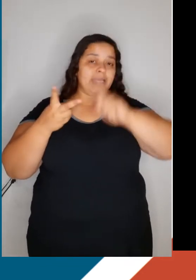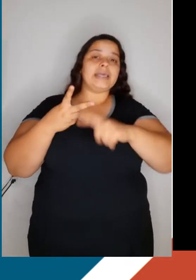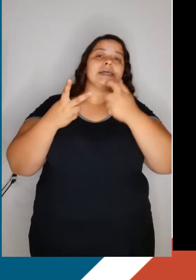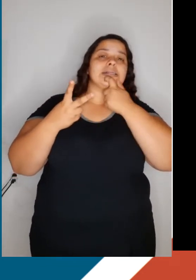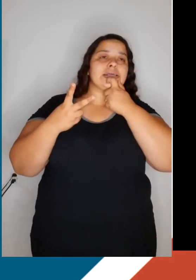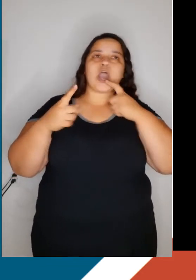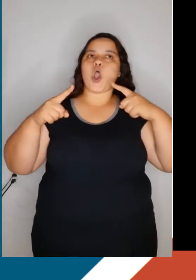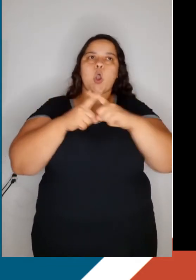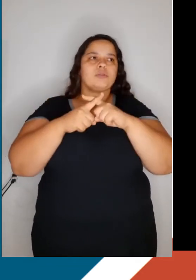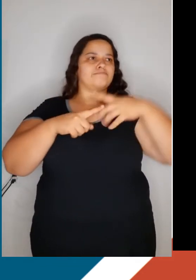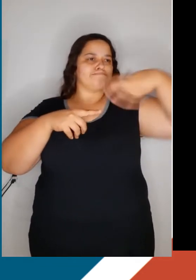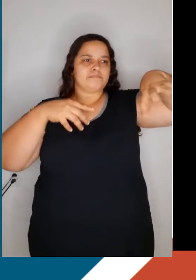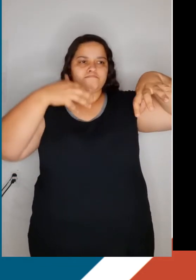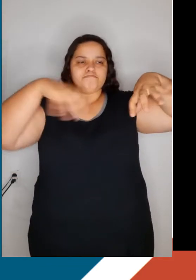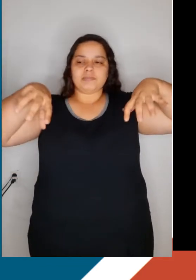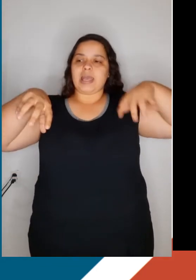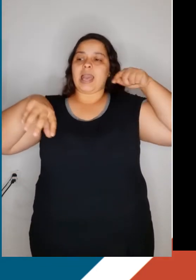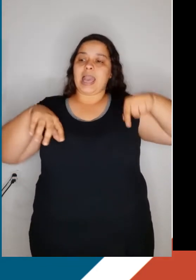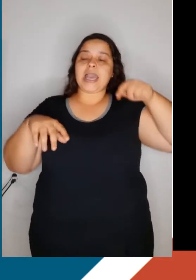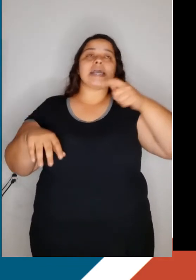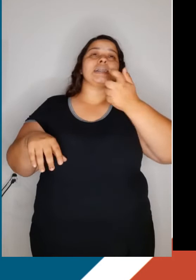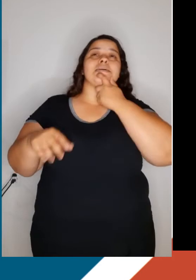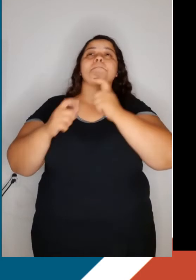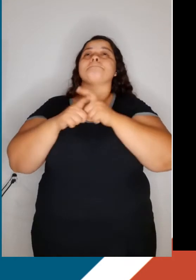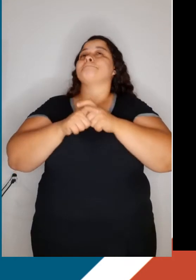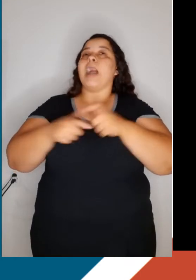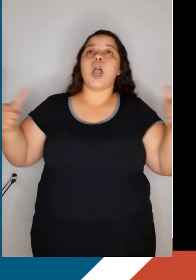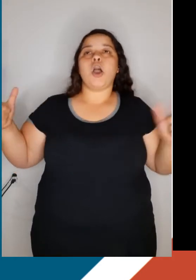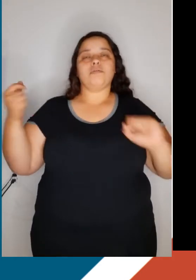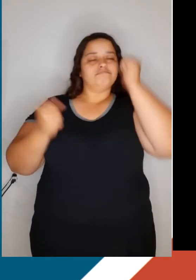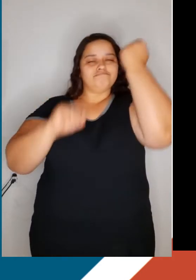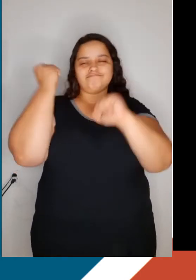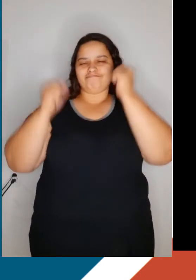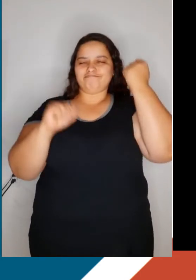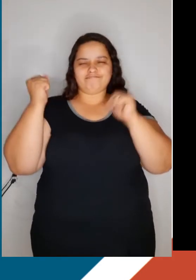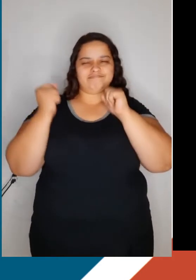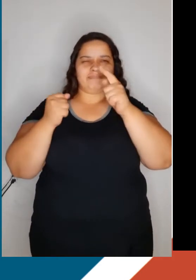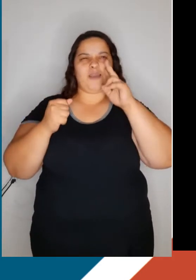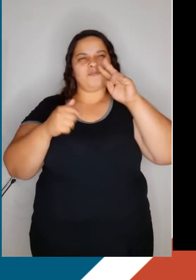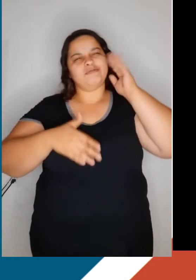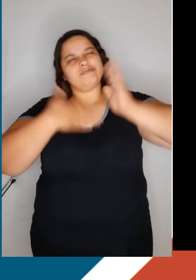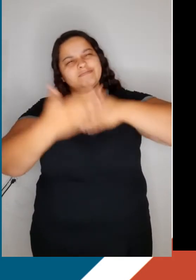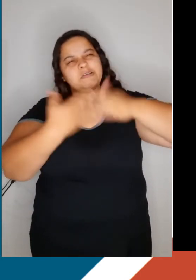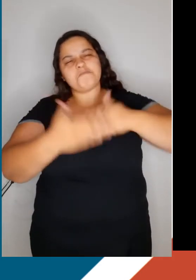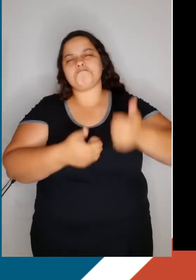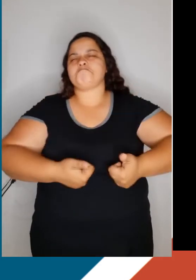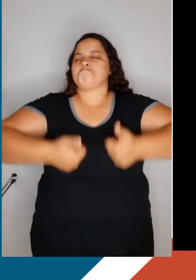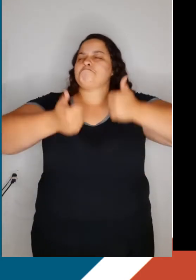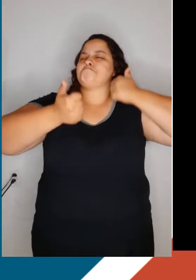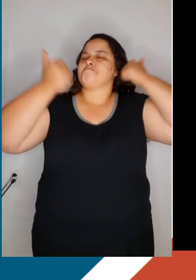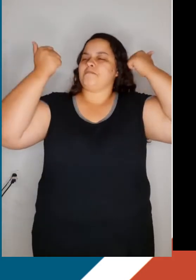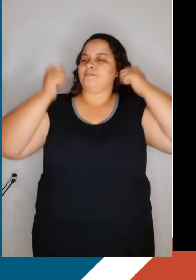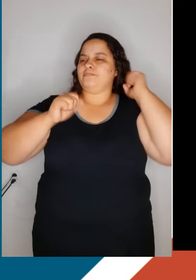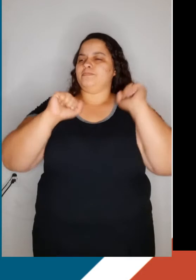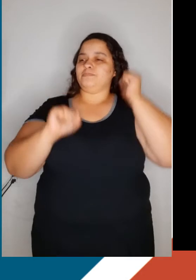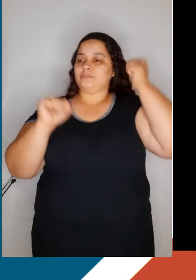lados opostos, uma vez que a Inglaterra era a maior potência industrial desde a Revolução Industrial, que a gente já estudou lá no final do século XVIII,